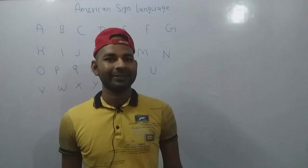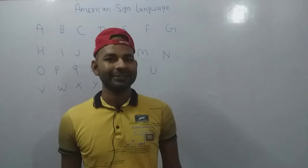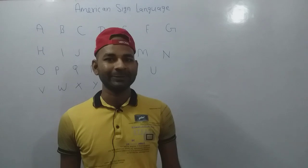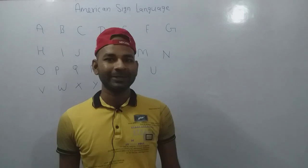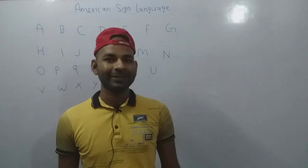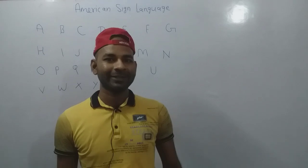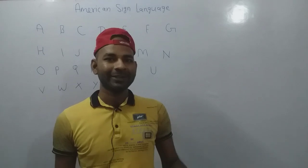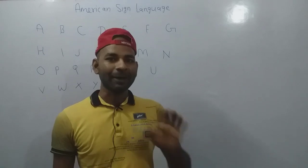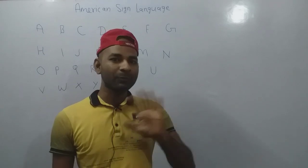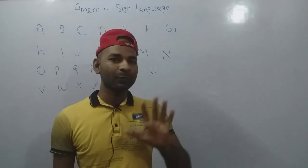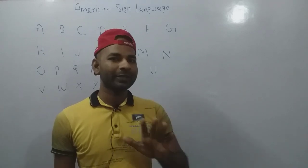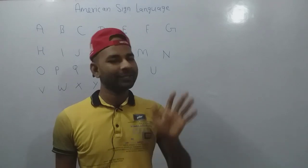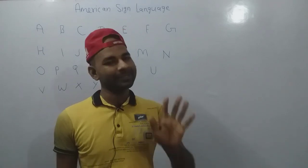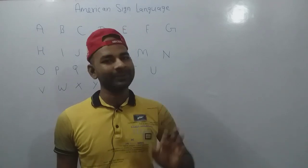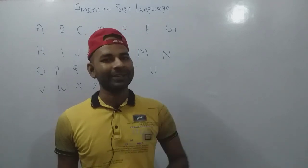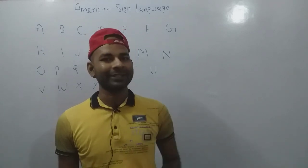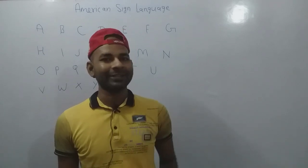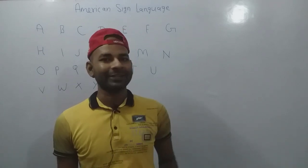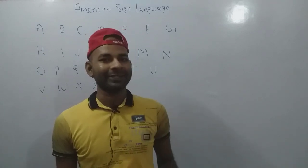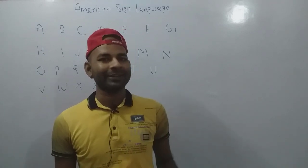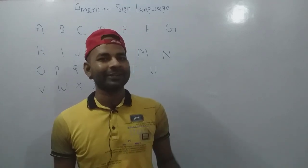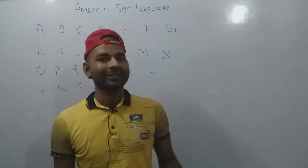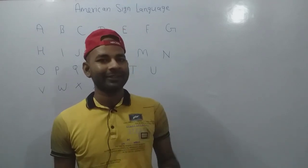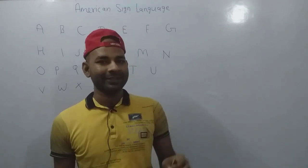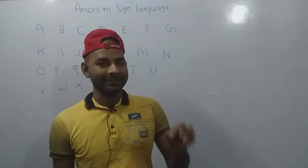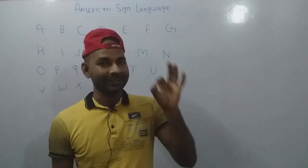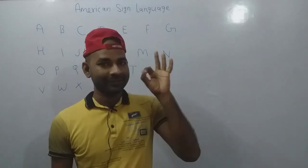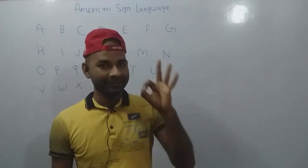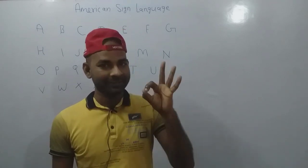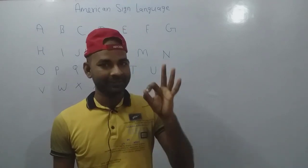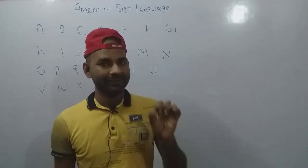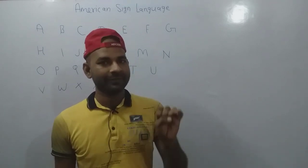समझ में आया? आपको बोलना नहीं, बस केवल दिखाना ही है, ऐसे।